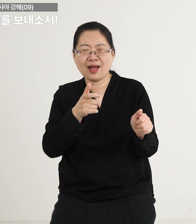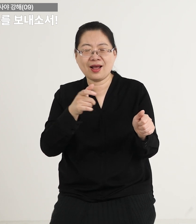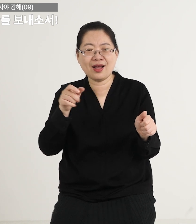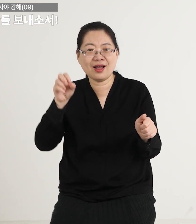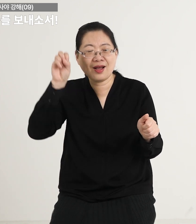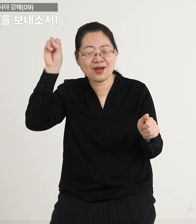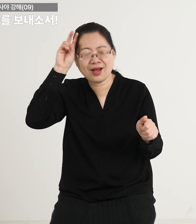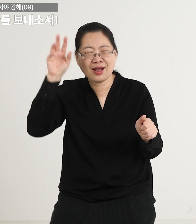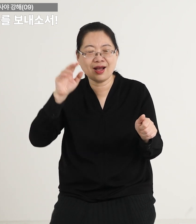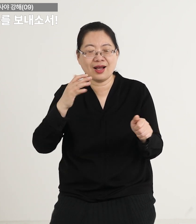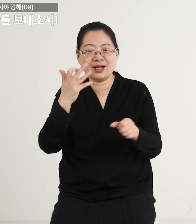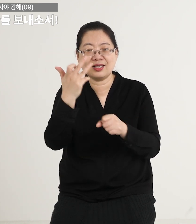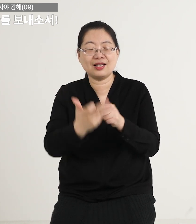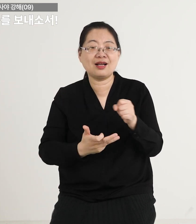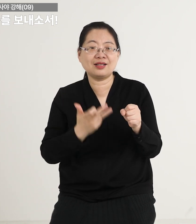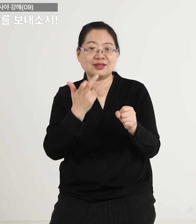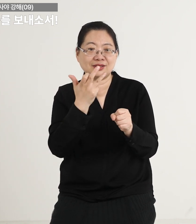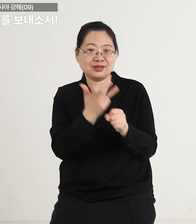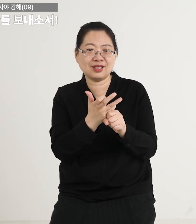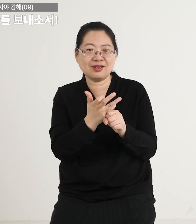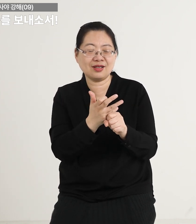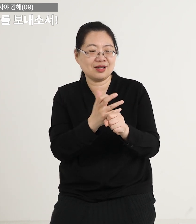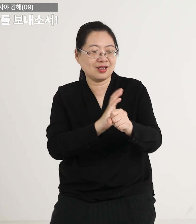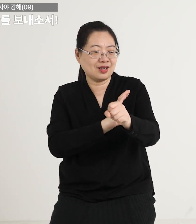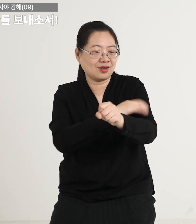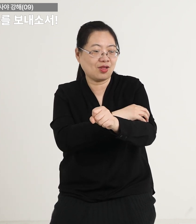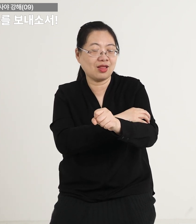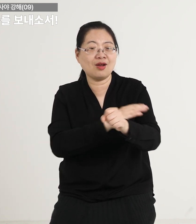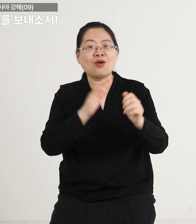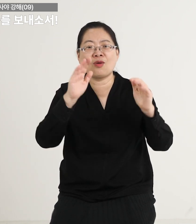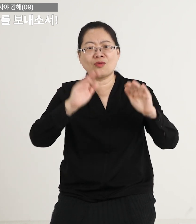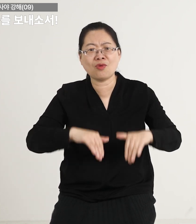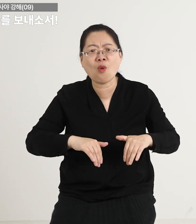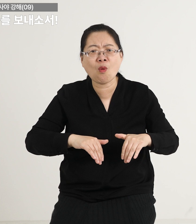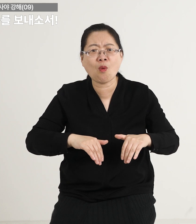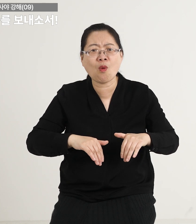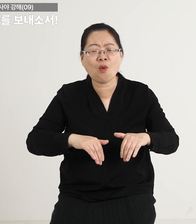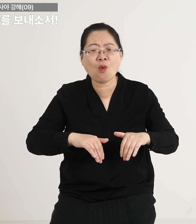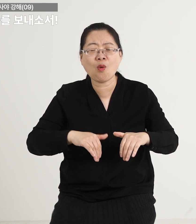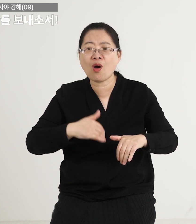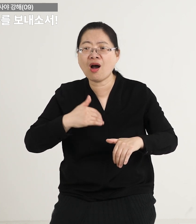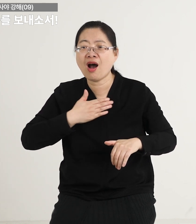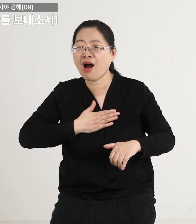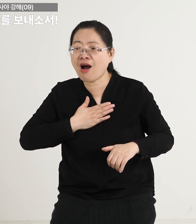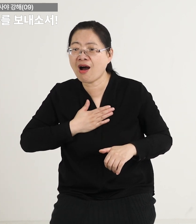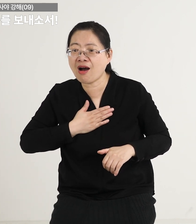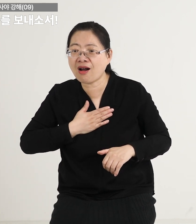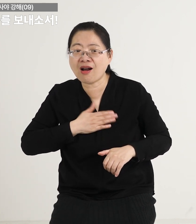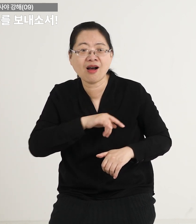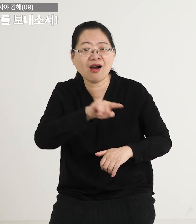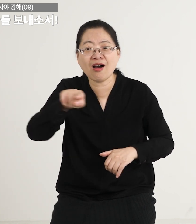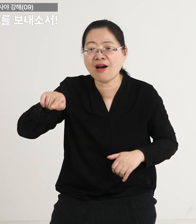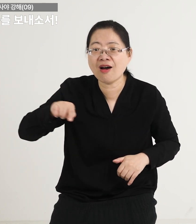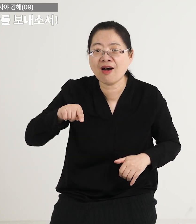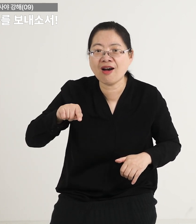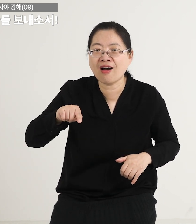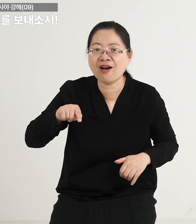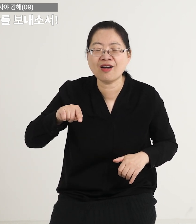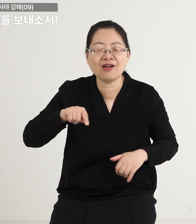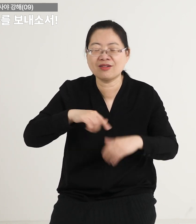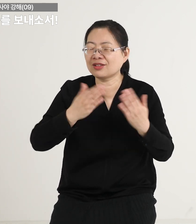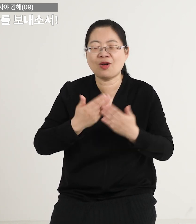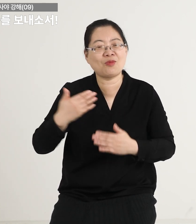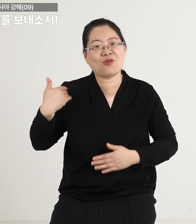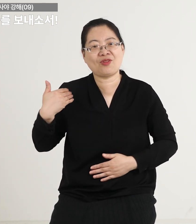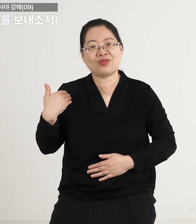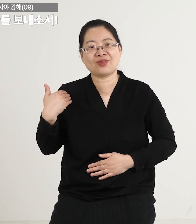갑자기 18년의 권력이 무너질 줄이야 누가 상상을 했겠어요.